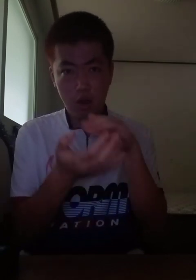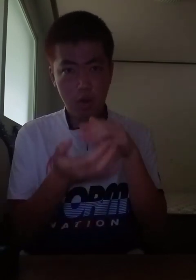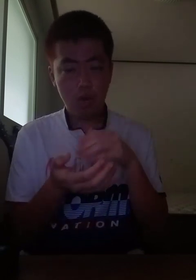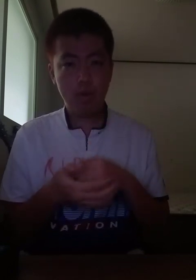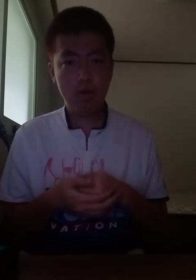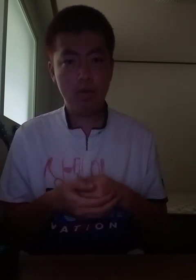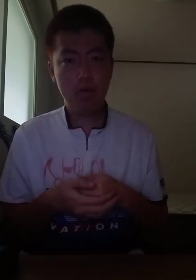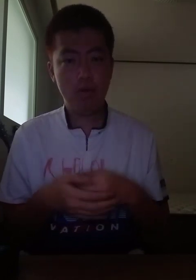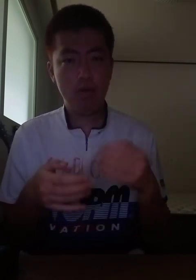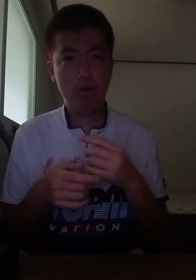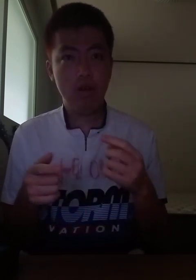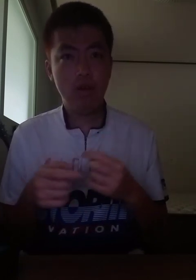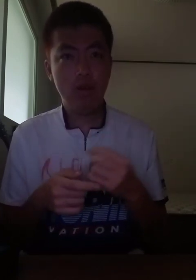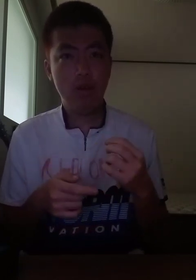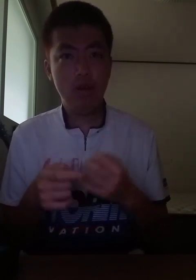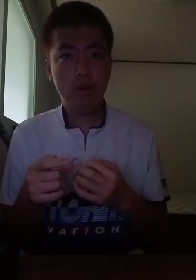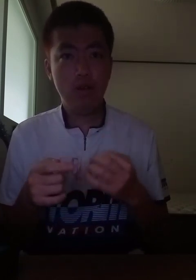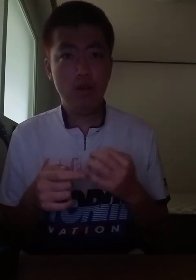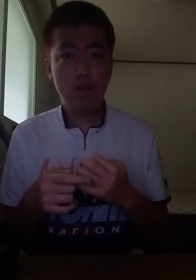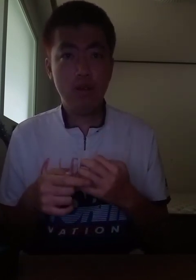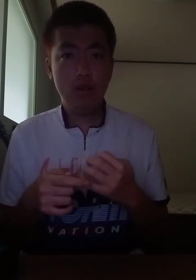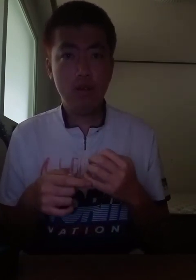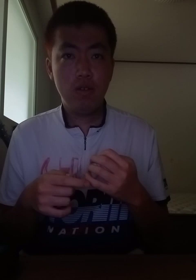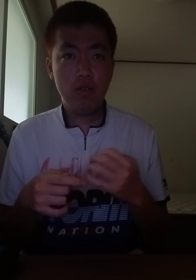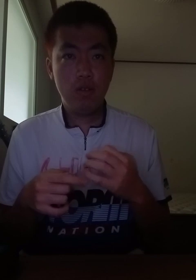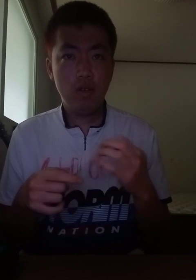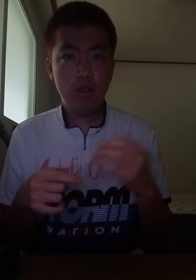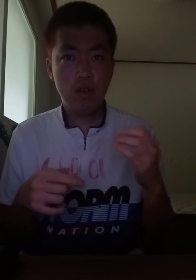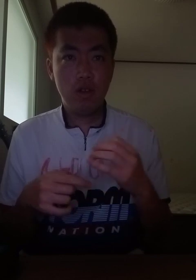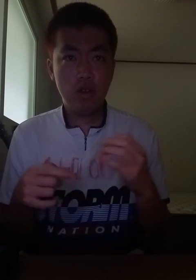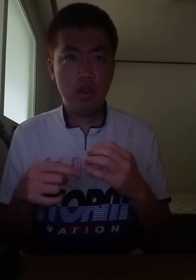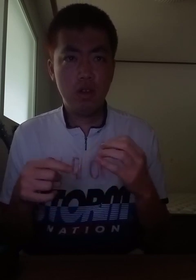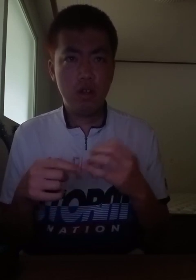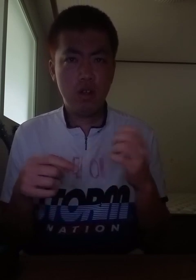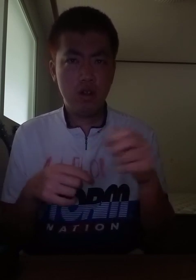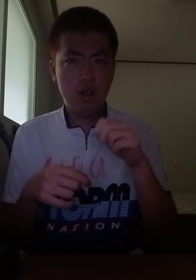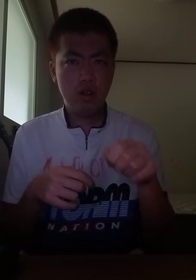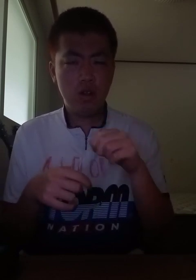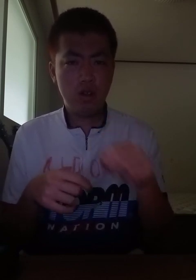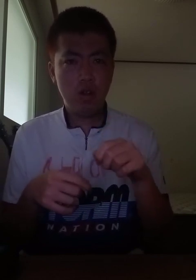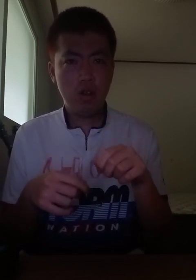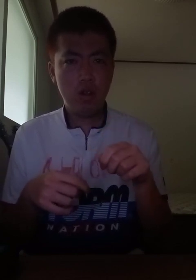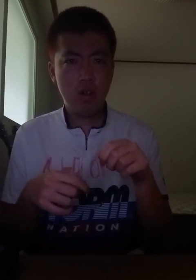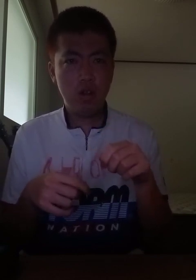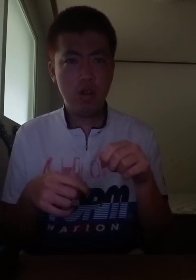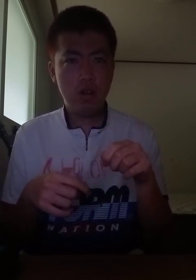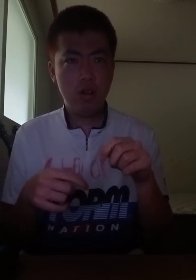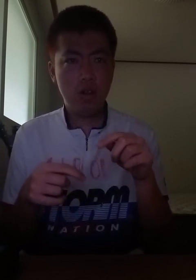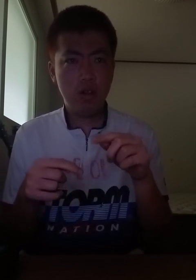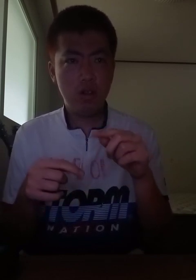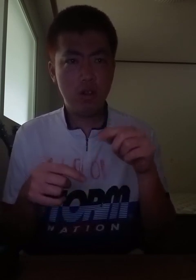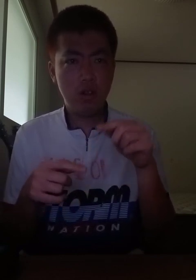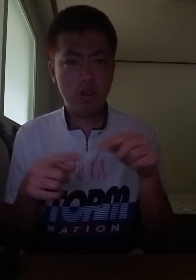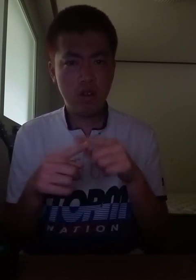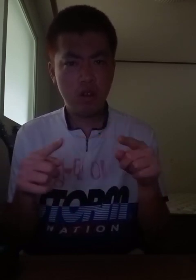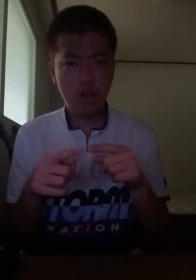이 한눈에 봐도 굉장히 낡아 보이는데 이마저도 주민들이 매번 청소를 하고 있지만 여기에 직접 소독약을 치지 않고는 사용할 수